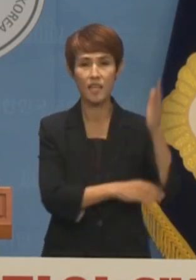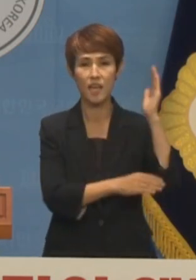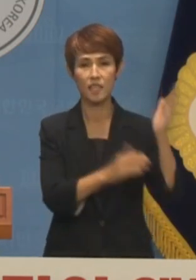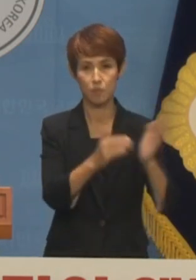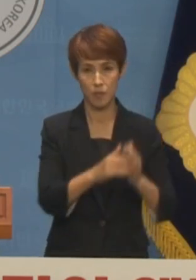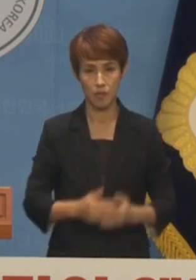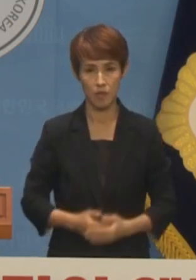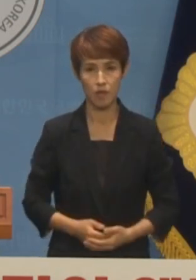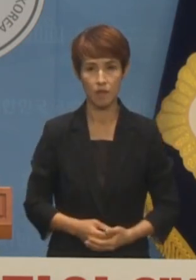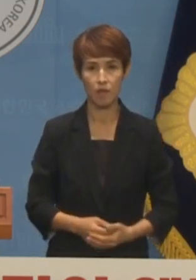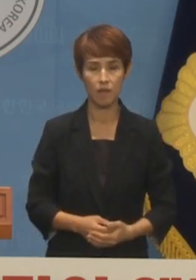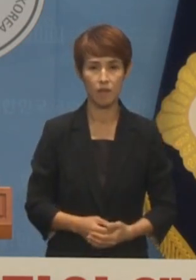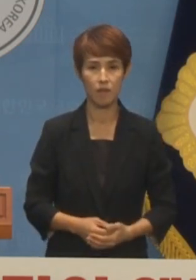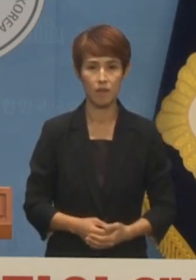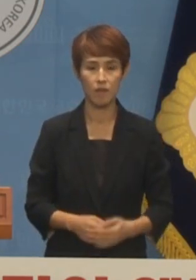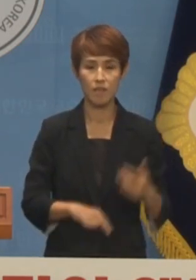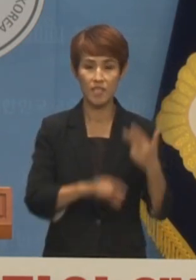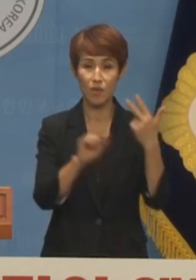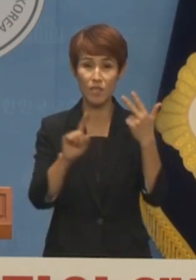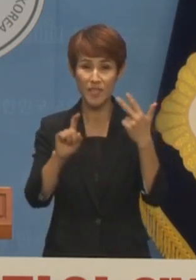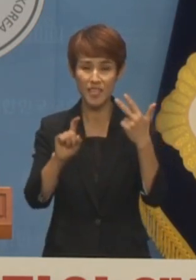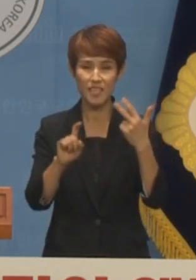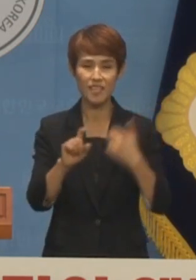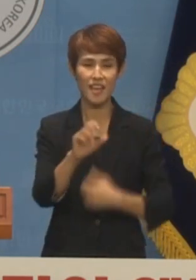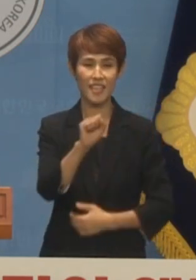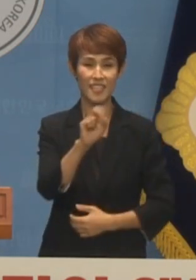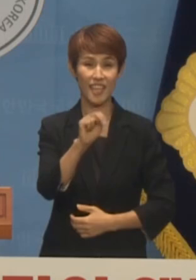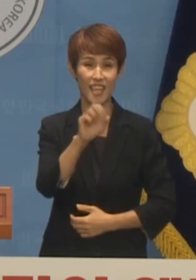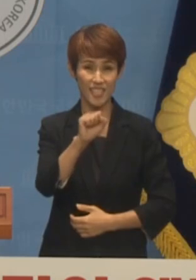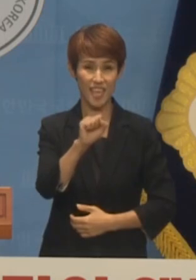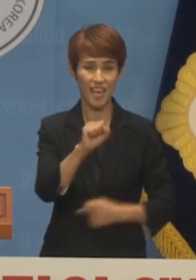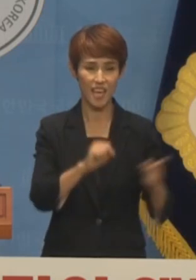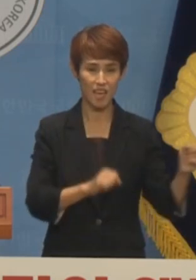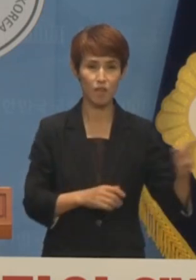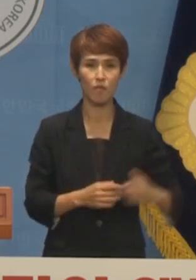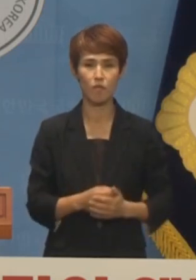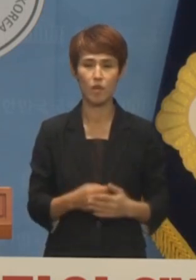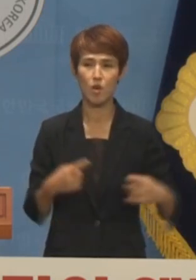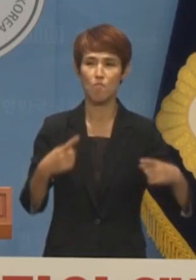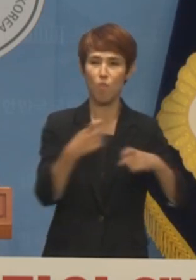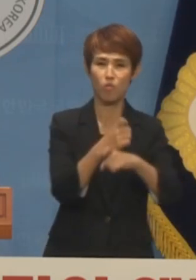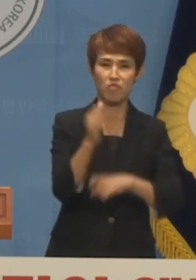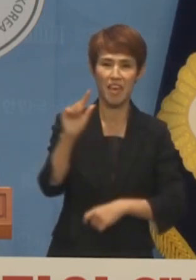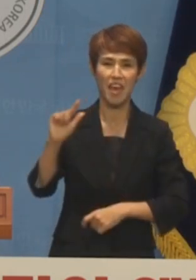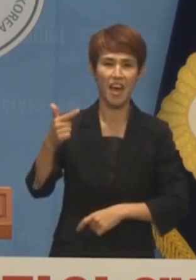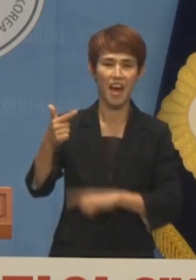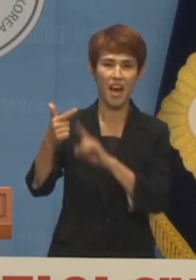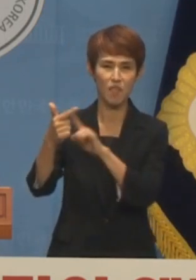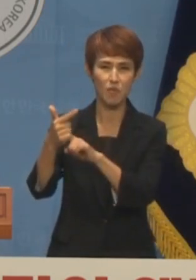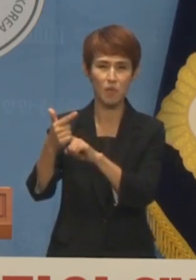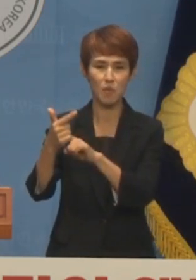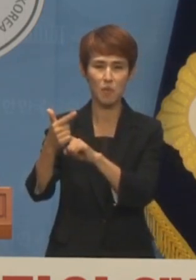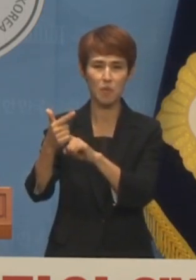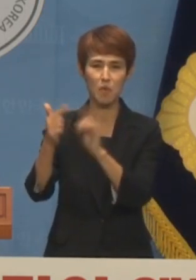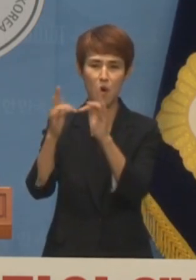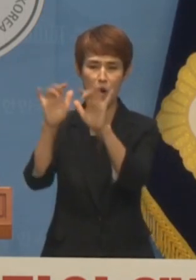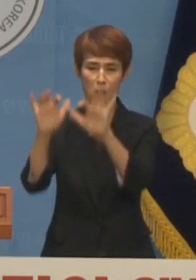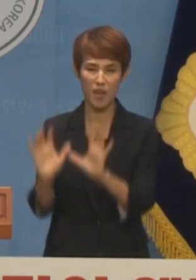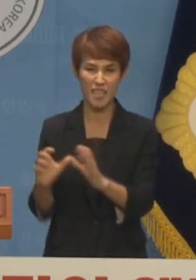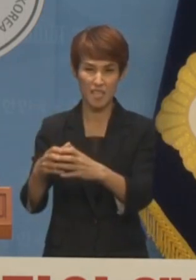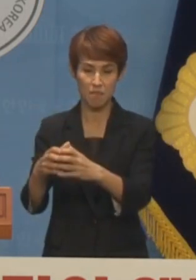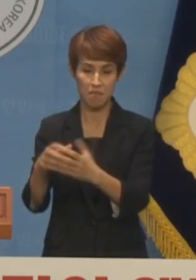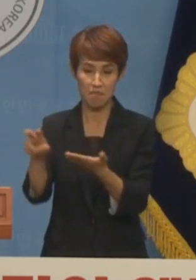또한 2024년 7월 11일 자신의 SNS에 복수의 한동훈 여론조성팀 관계자들에게